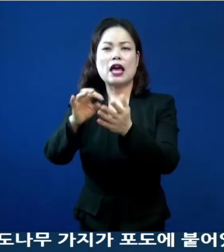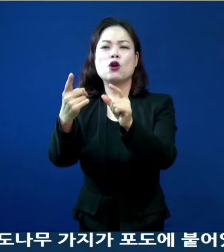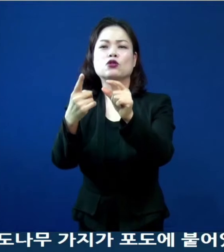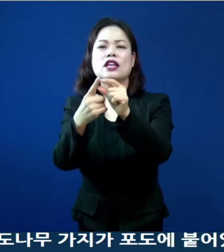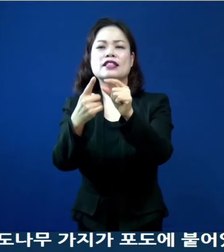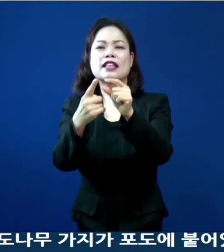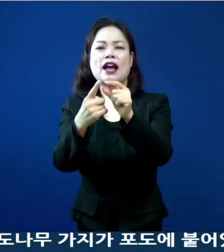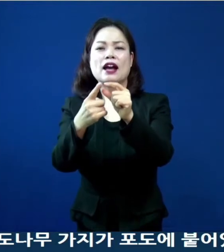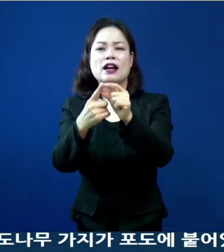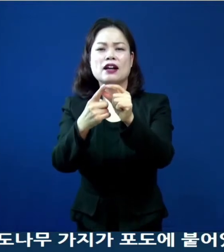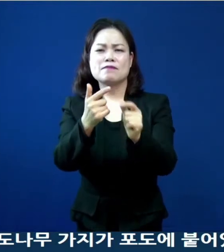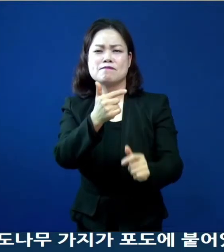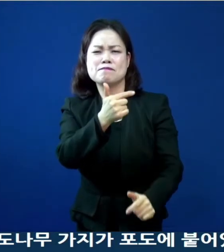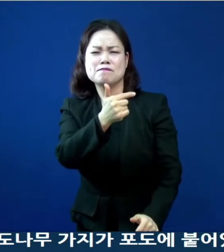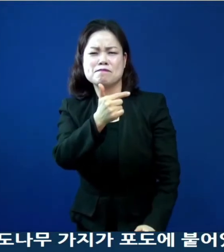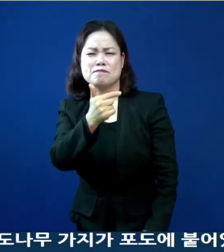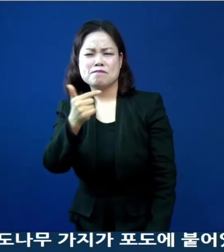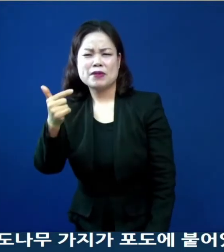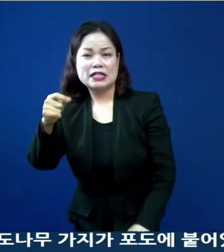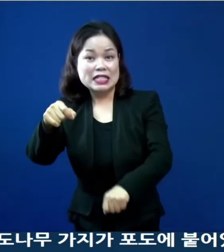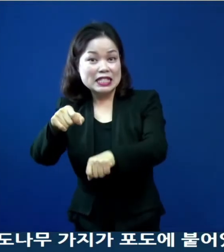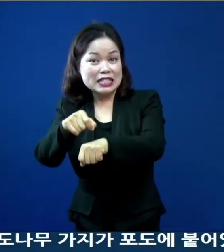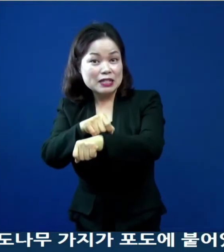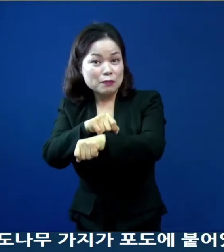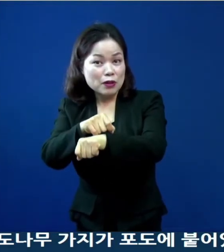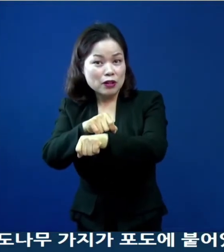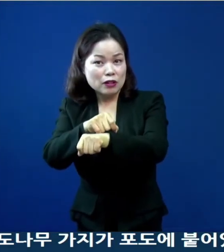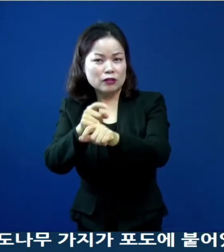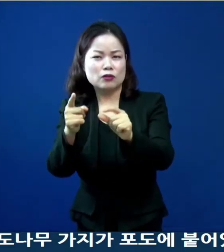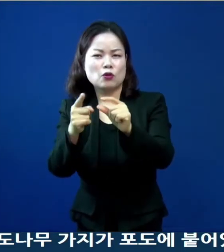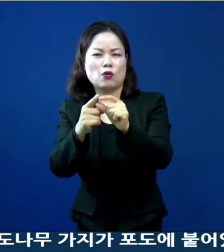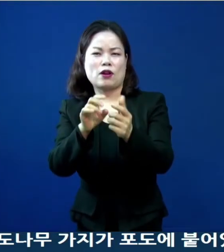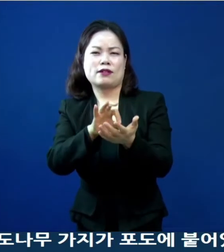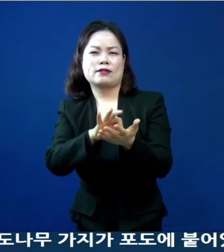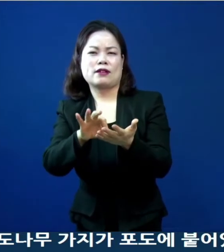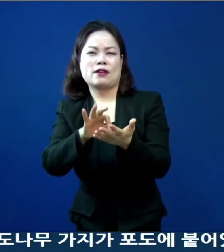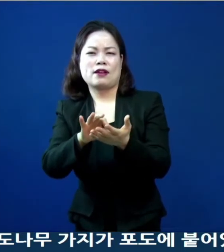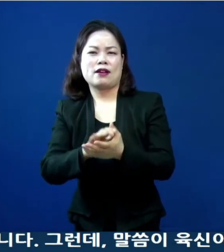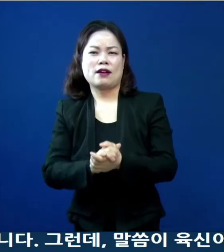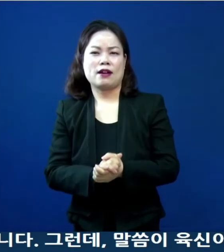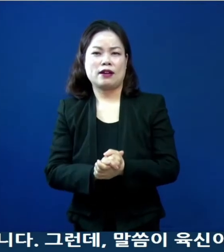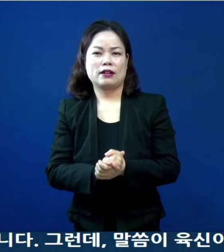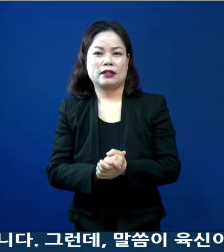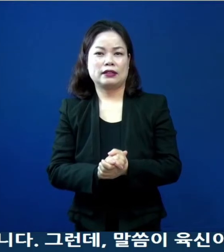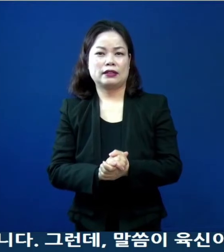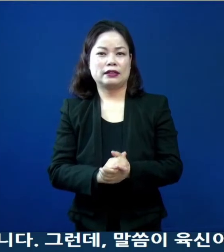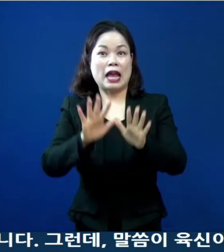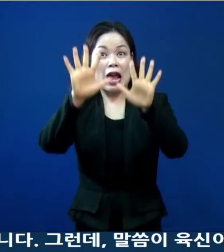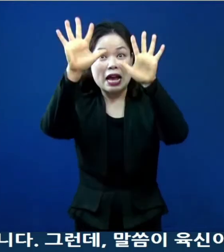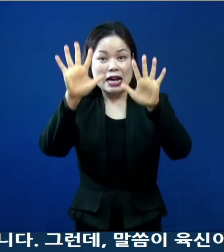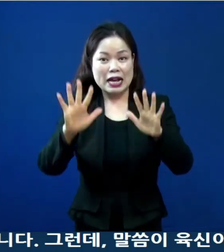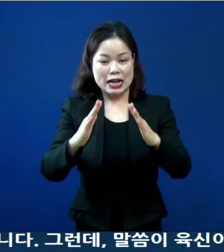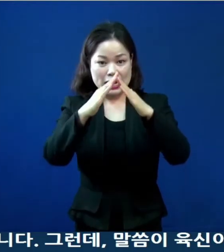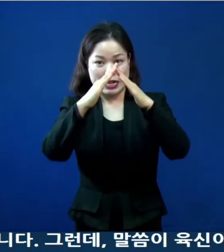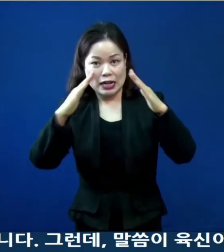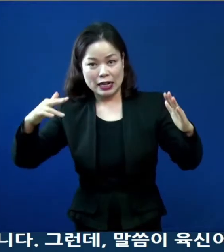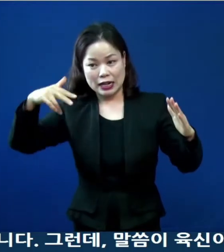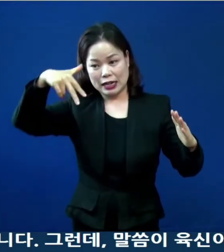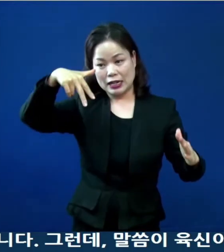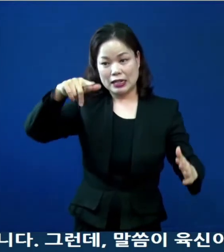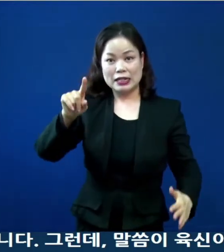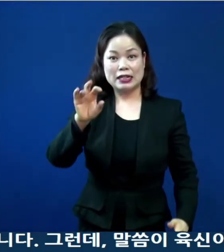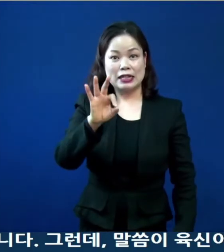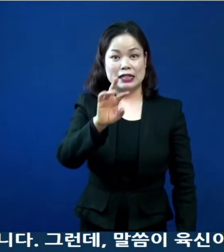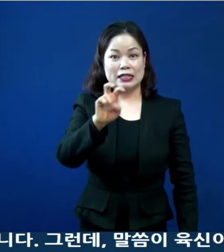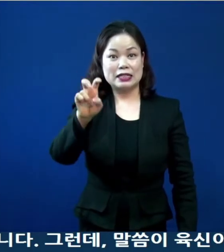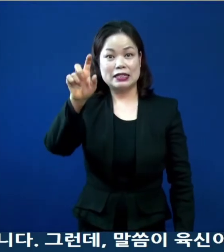단어는 매우 특별한 용어가 사용되는데, 장막을 펼치다, 성막을 펼치다.